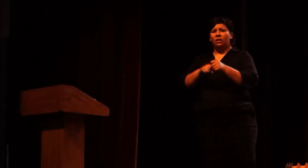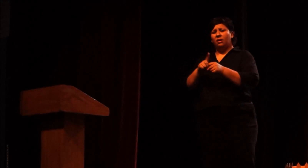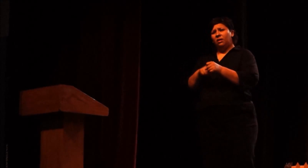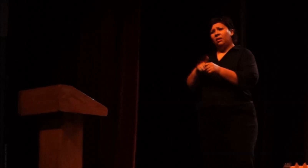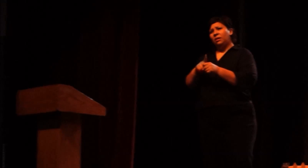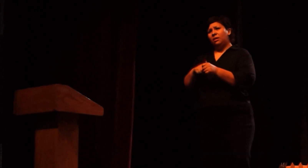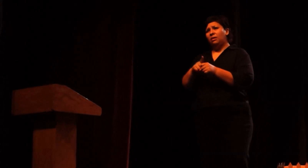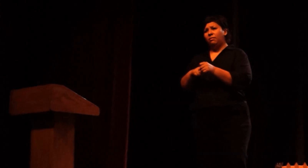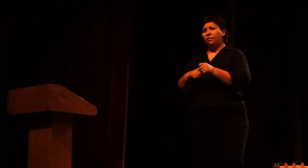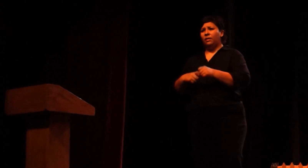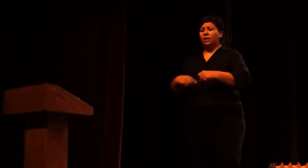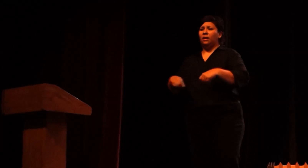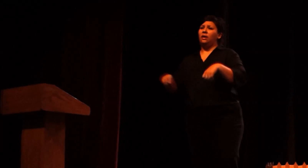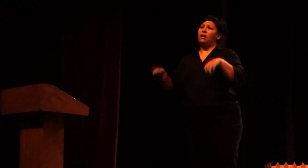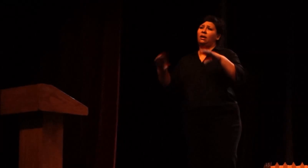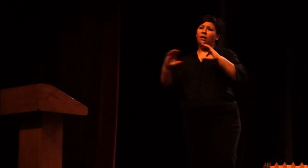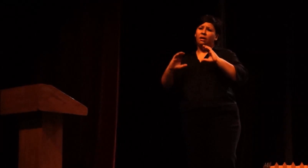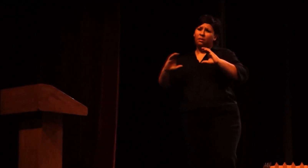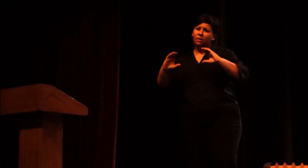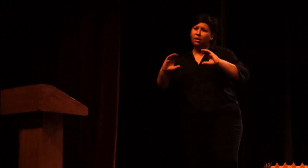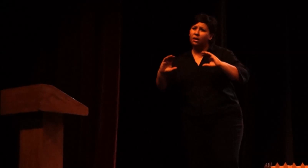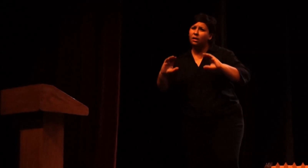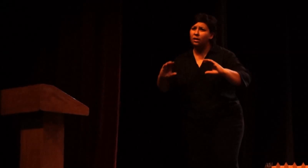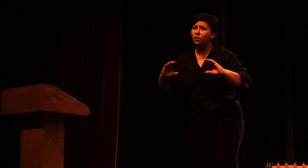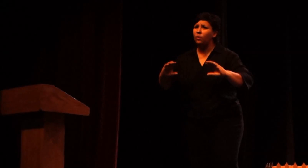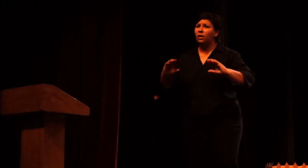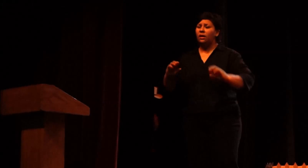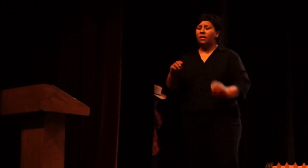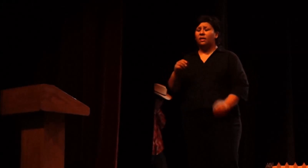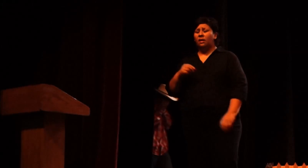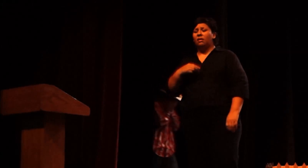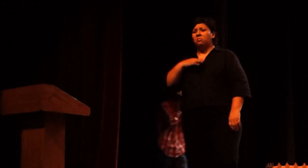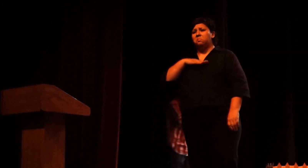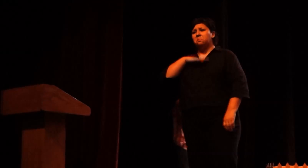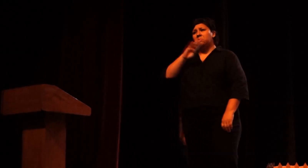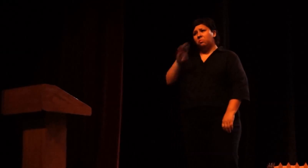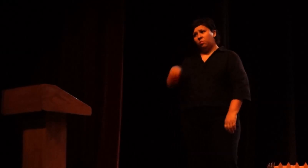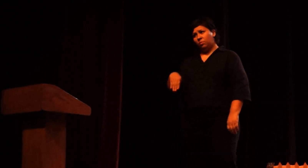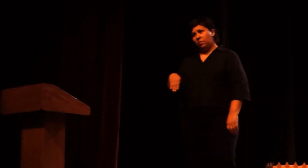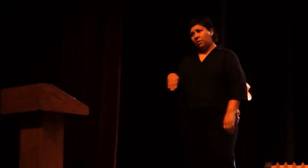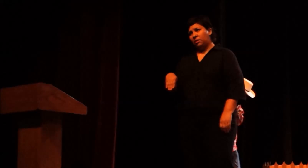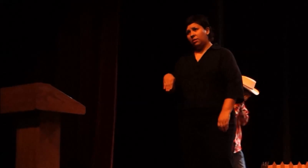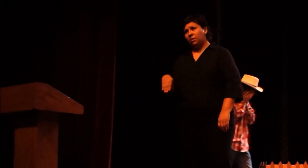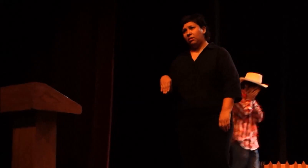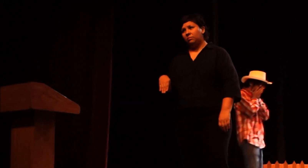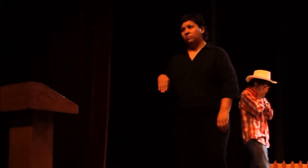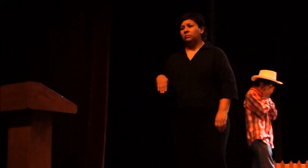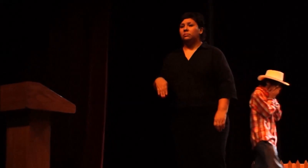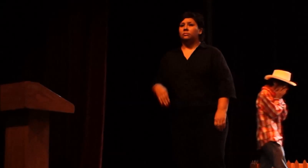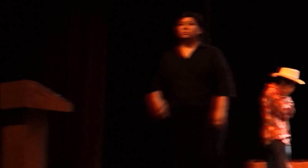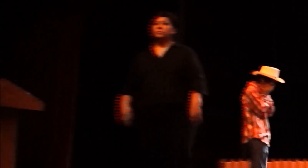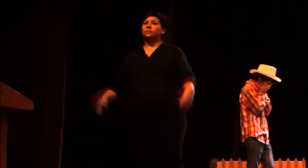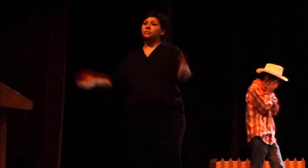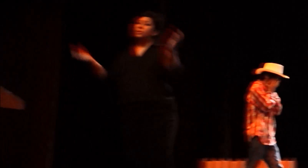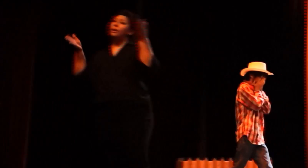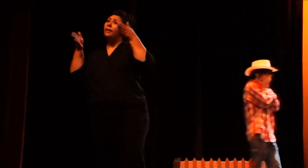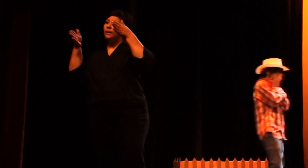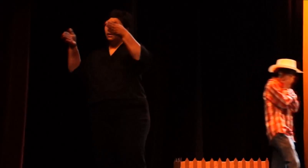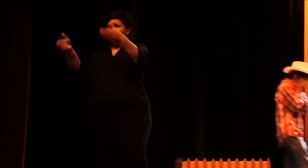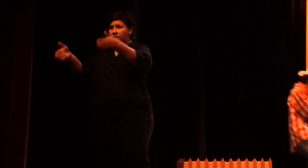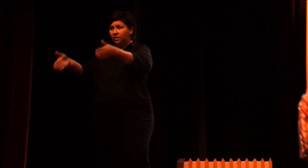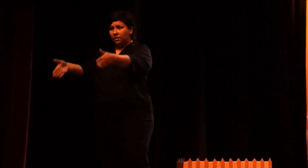A pesar de los cuidados que su esposo ha tenido, la mujer siguió enferma y finalmente